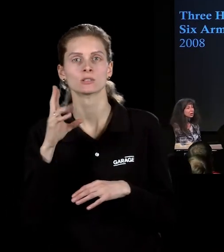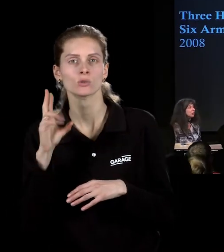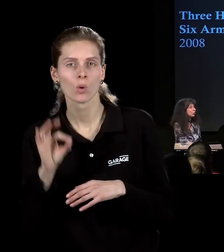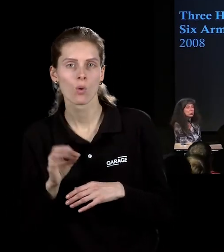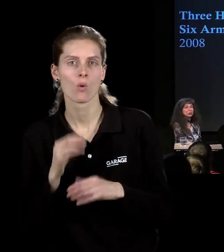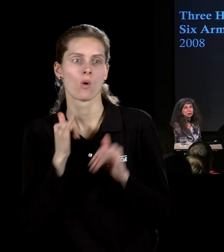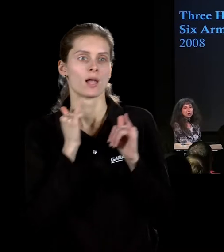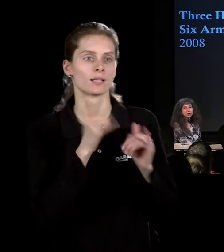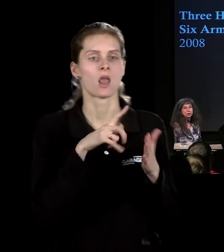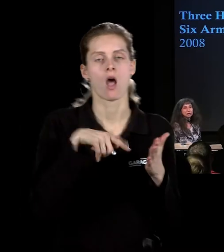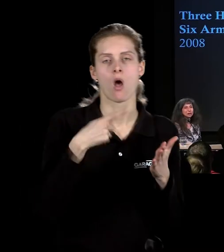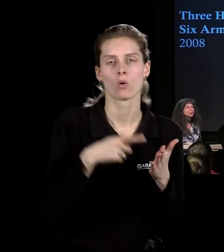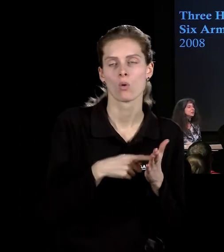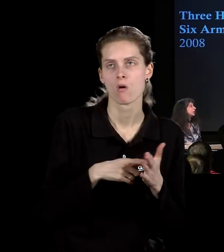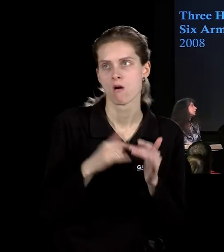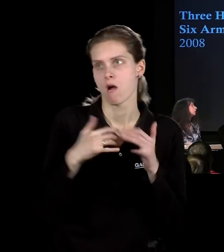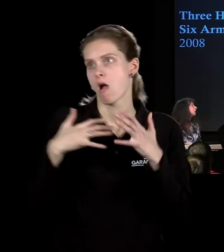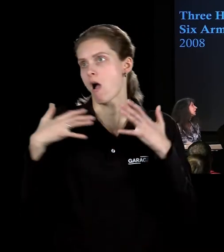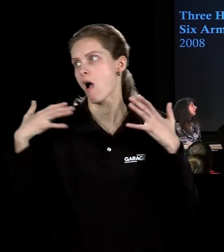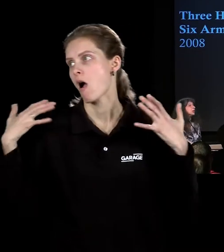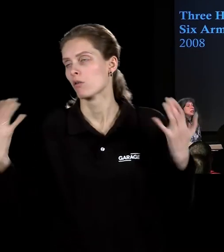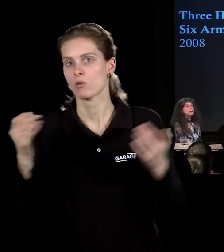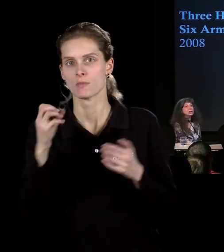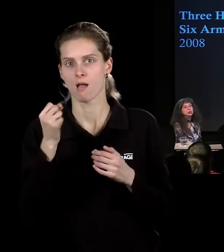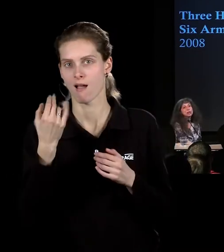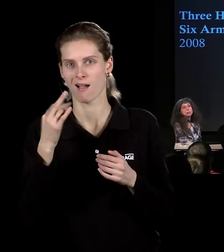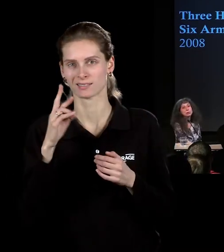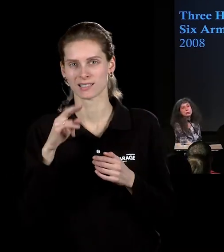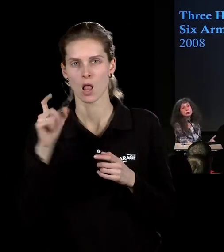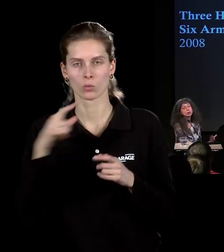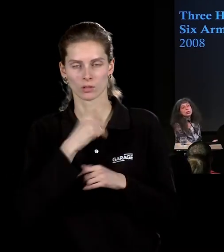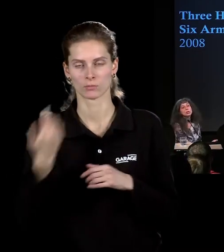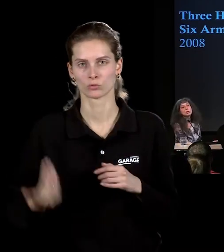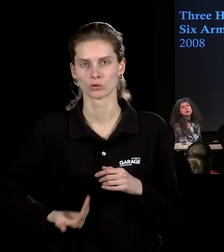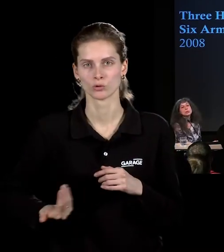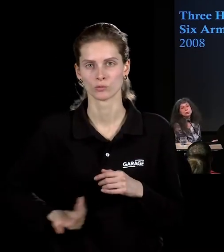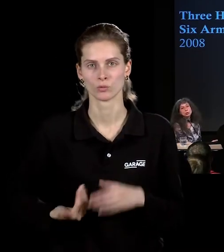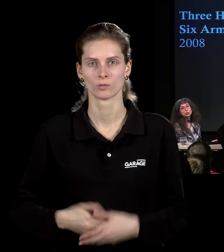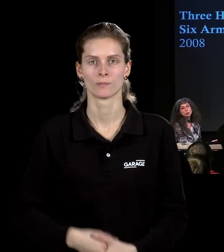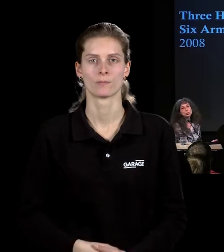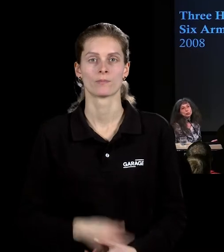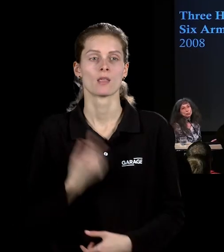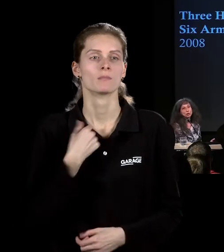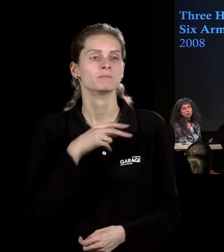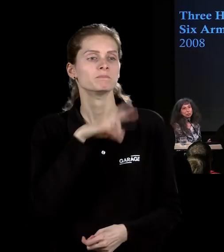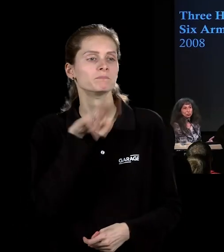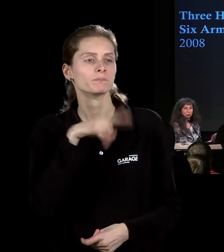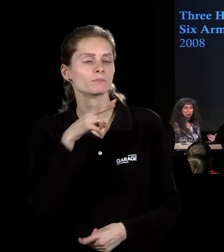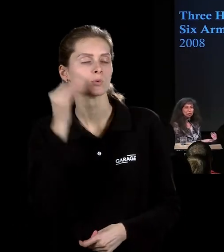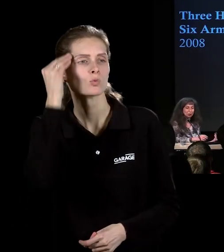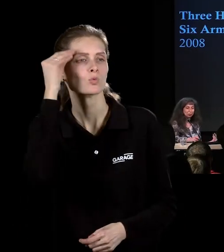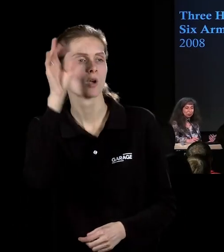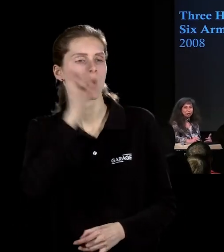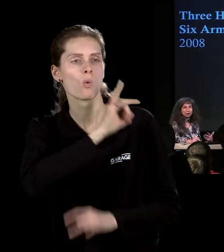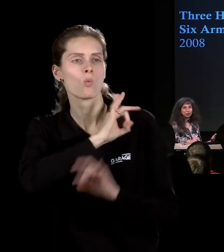для города с огромной азиатской диаспорой. И с ощущением, вот это, как мы считываем чужую культуру, как мы считываем то,